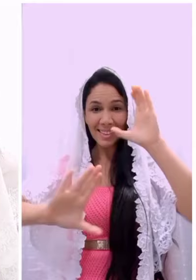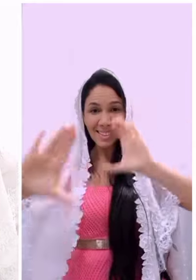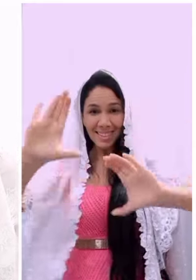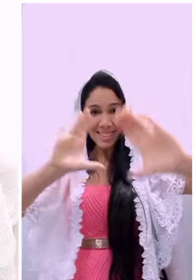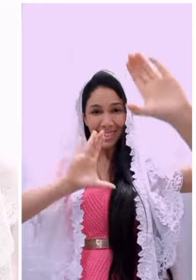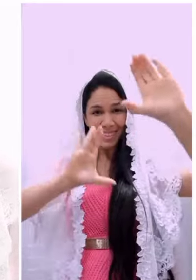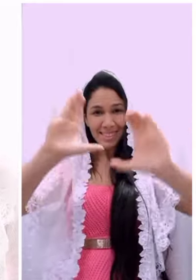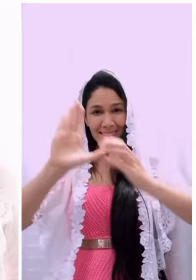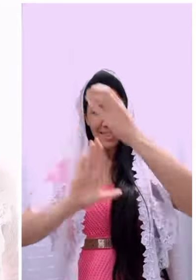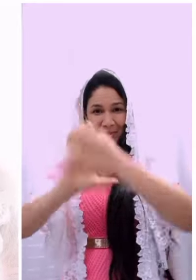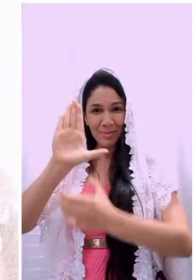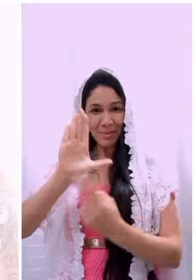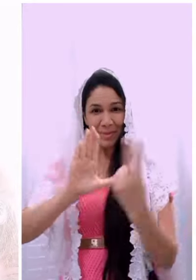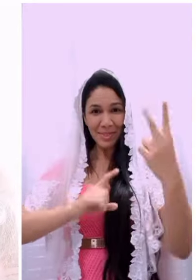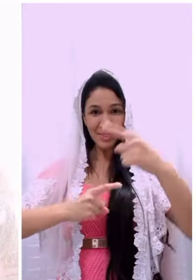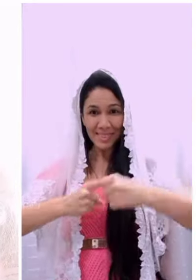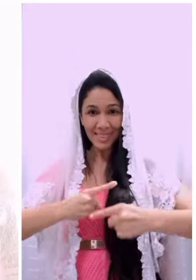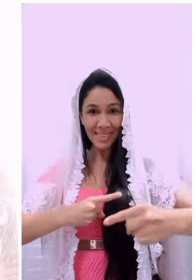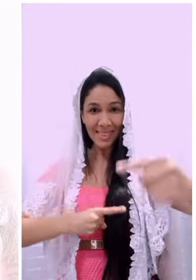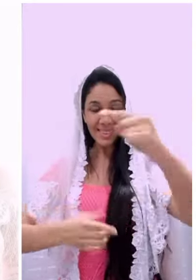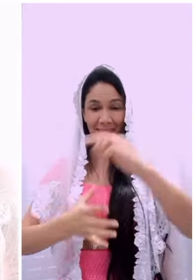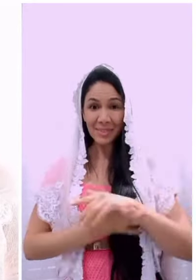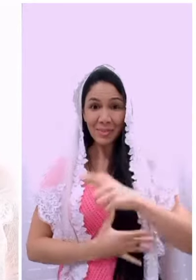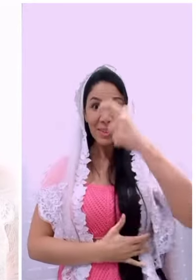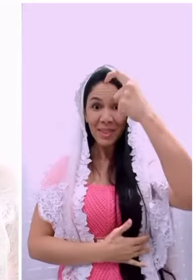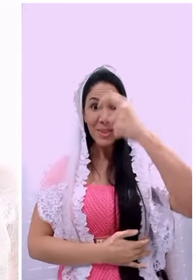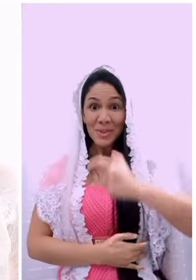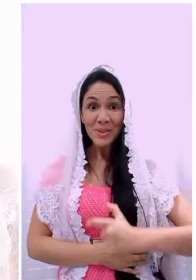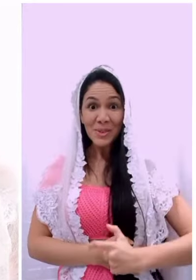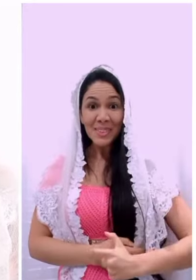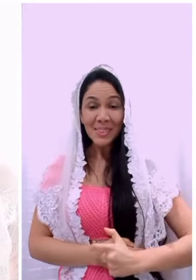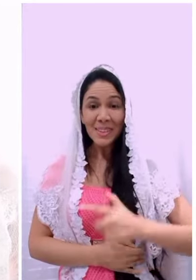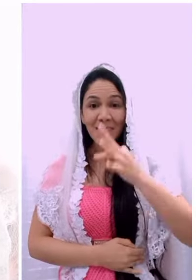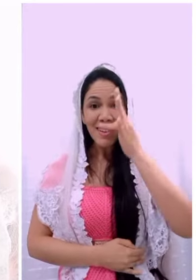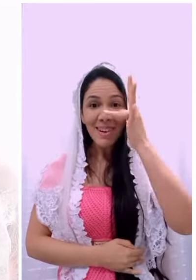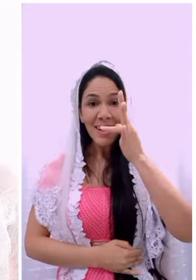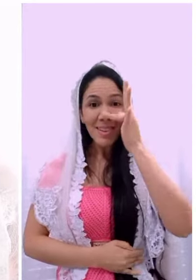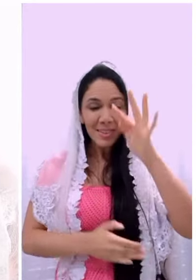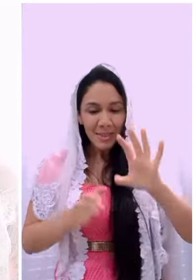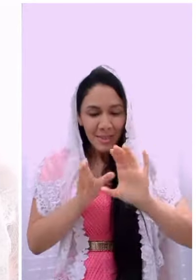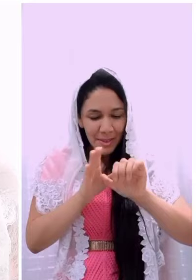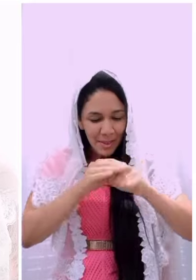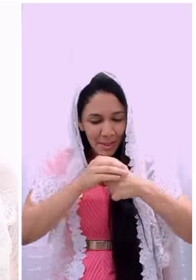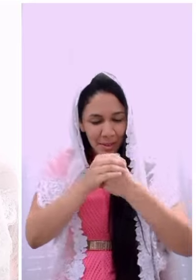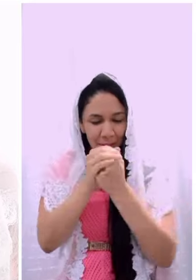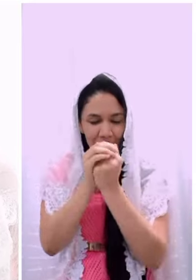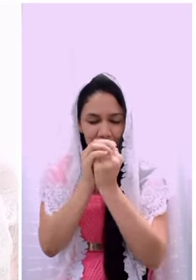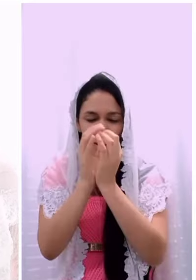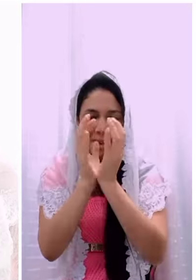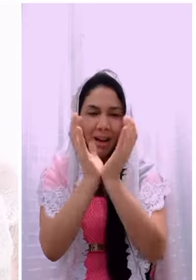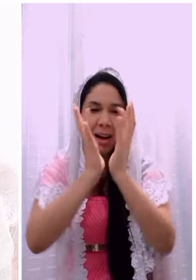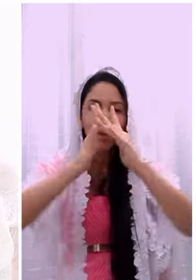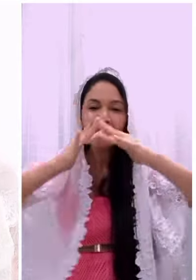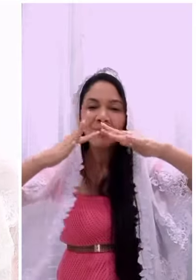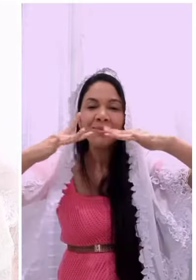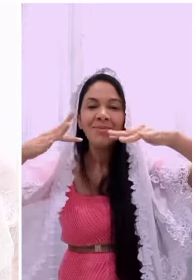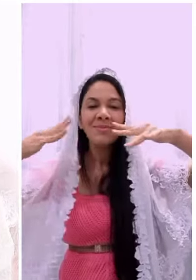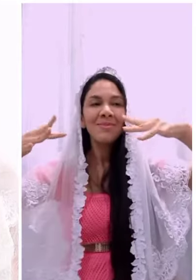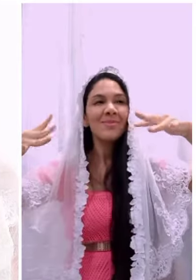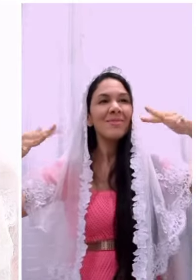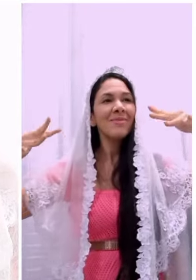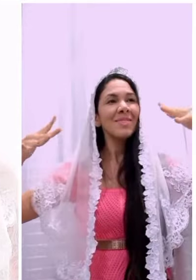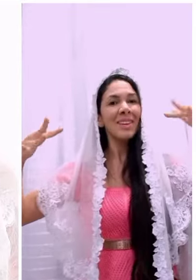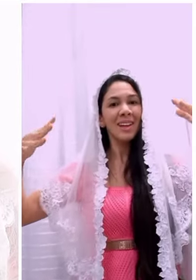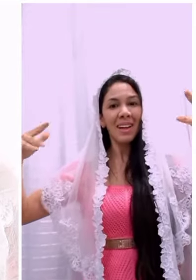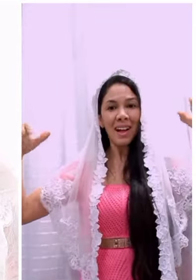1 em diante. Eu sou a rosa de Saron, o lírio dos vales. Qual o lírio entre os